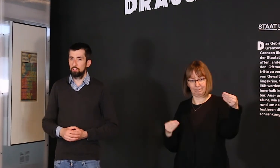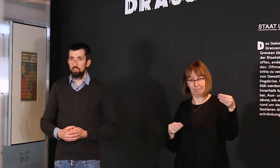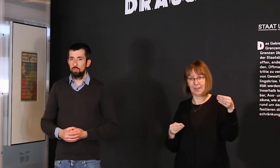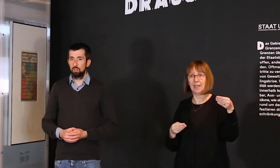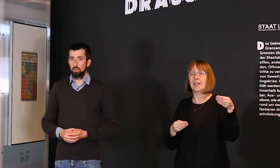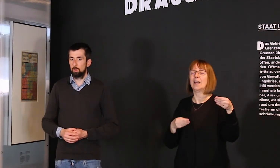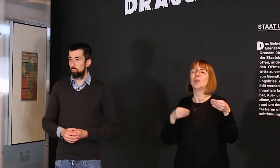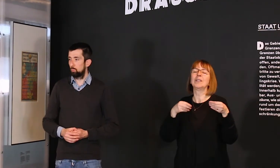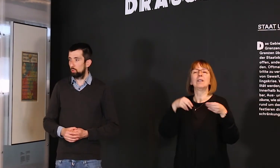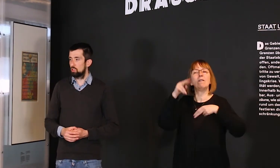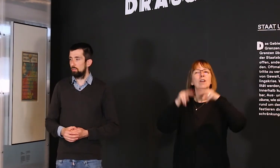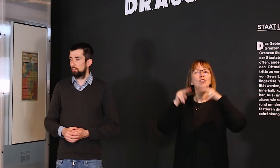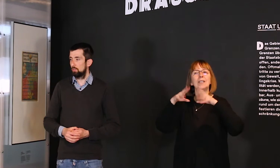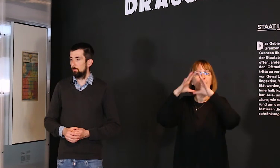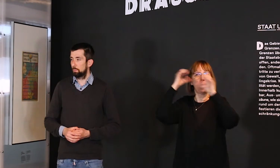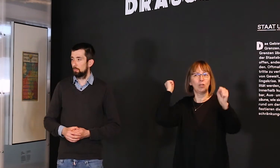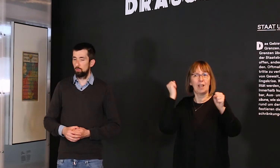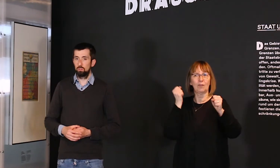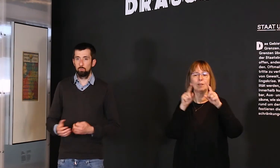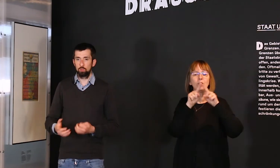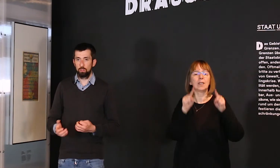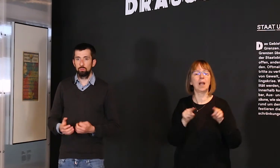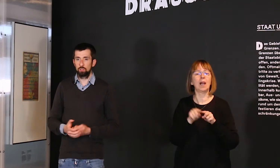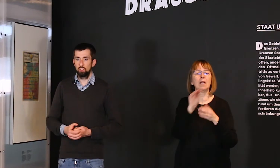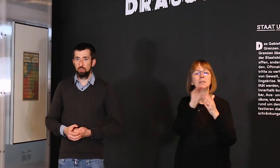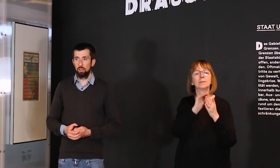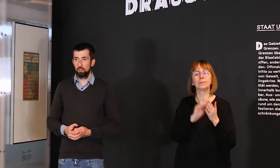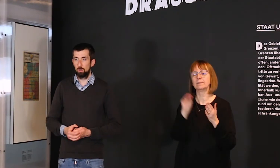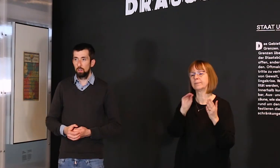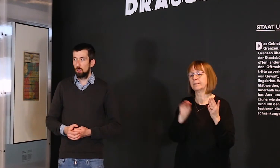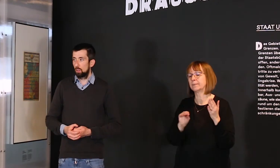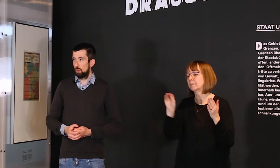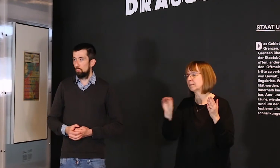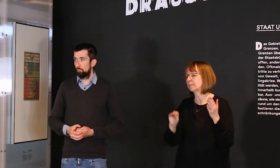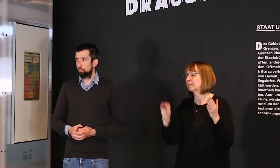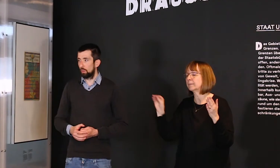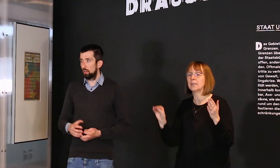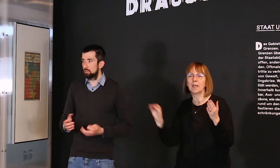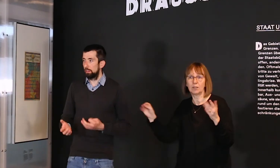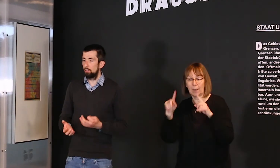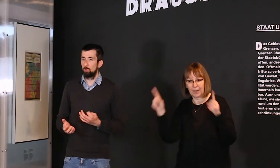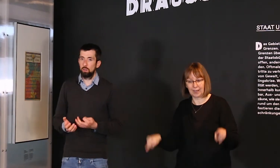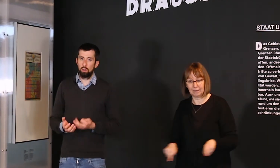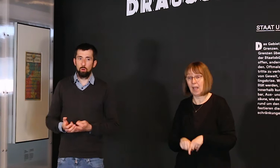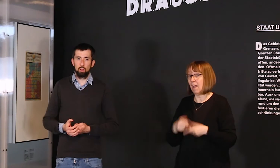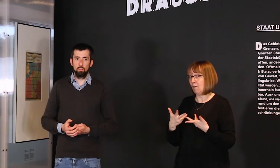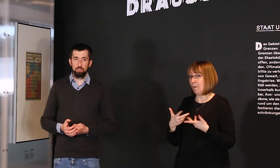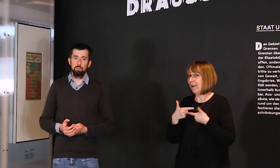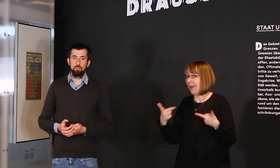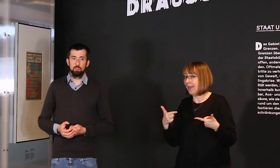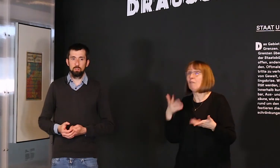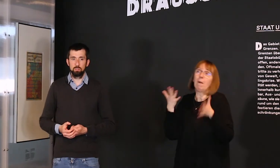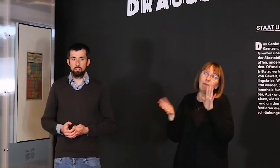ausgestellt von verschiedenen Botschaften oder den Botschaften verschiedener Länder. Alles Länder, wo man